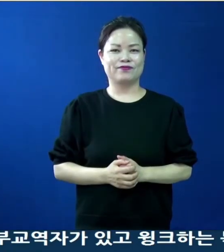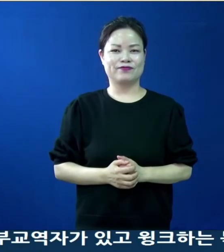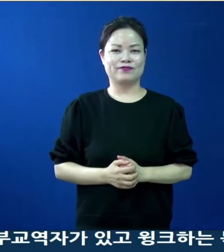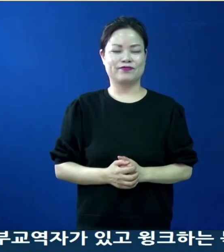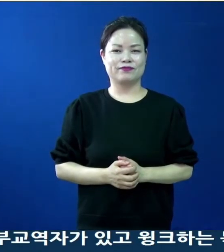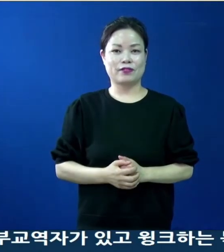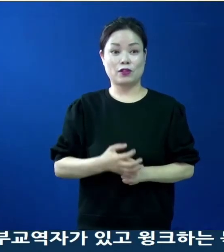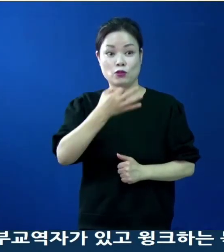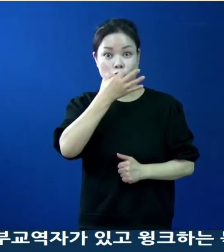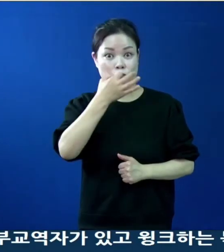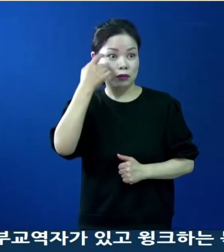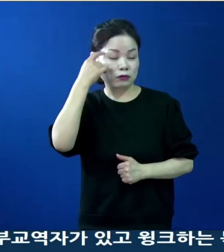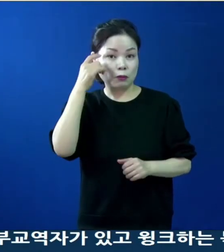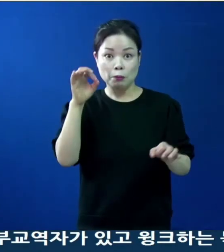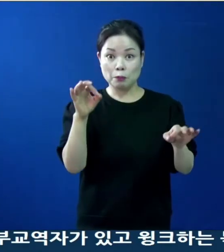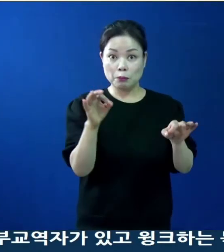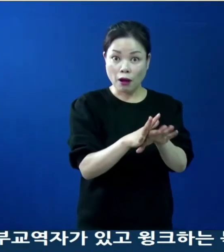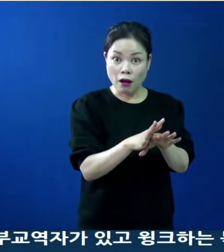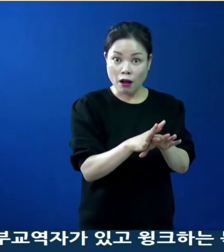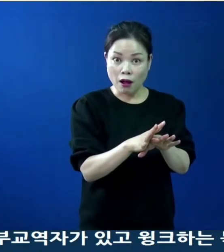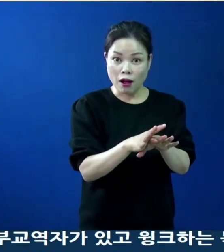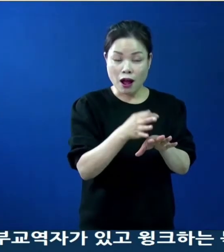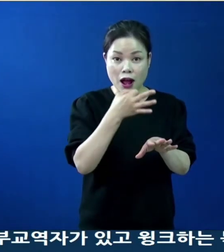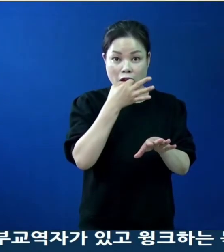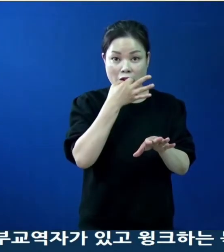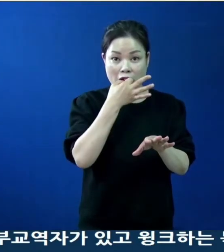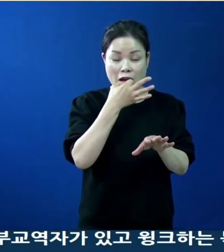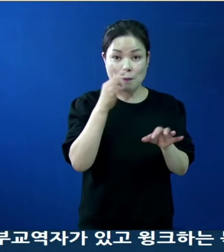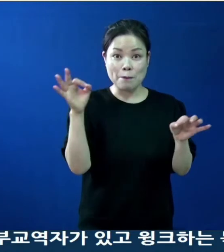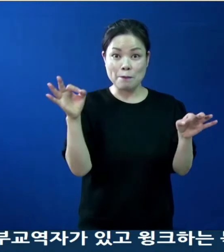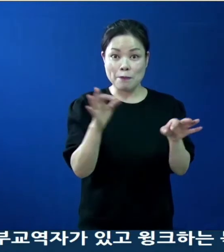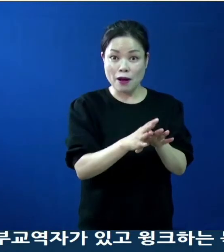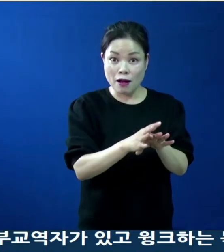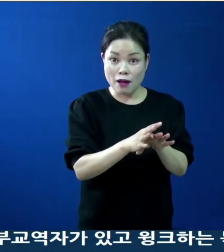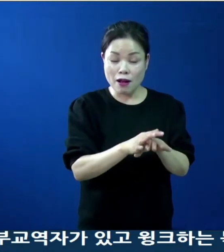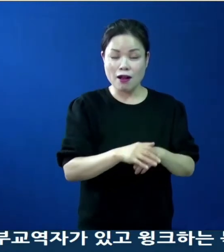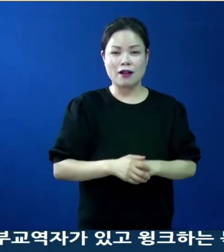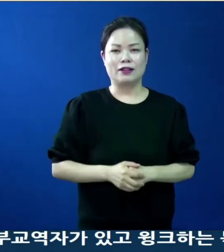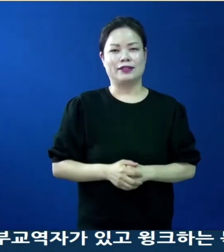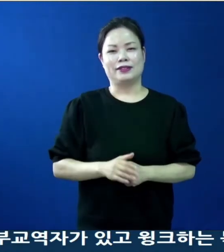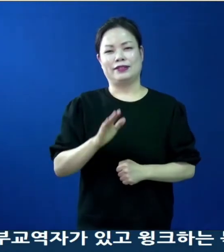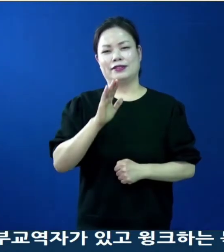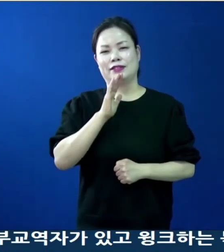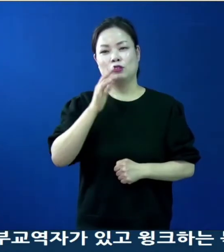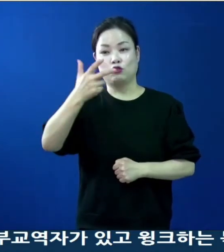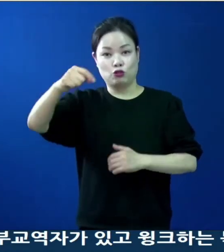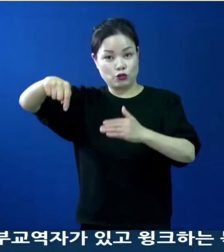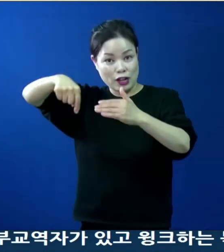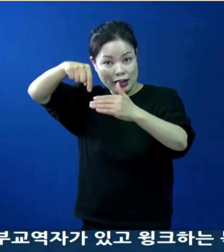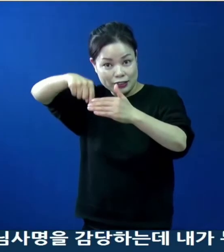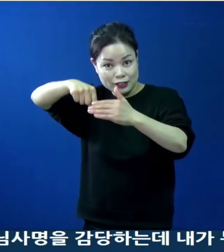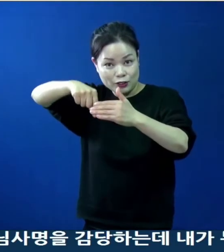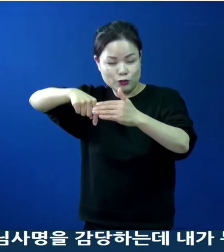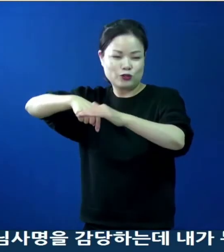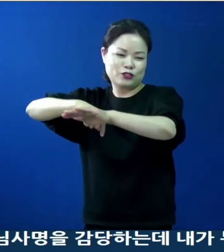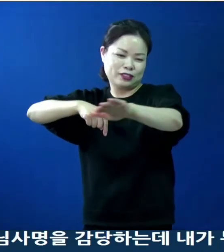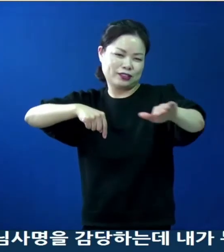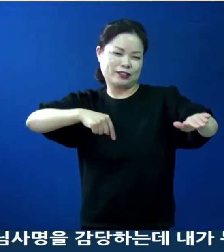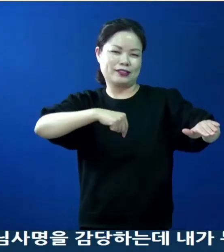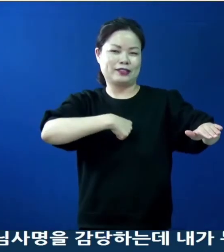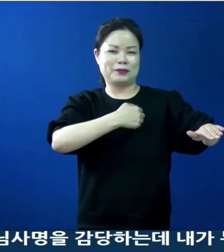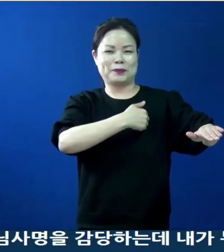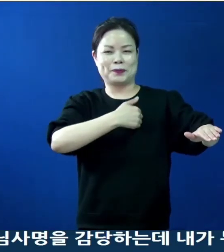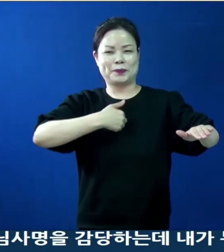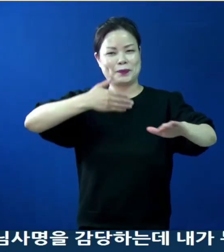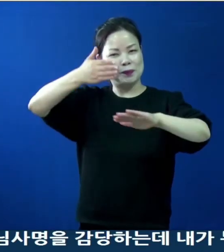욕심의 생각이 사라지는 겁니다. 탐욕이 절제되는 거예요. 여러분, 정말 주 안에서 오늘 이 시간 자족하는